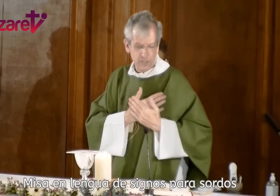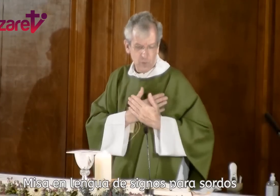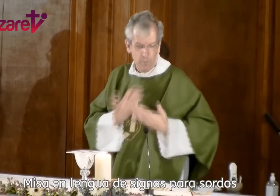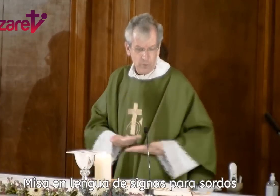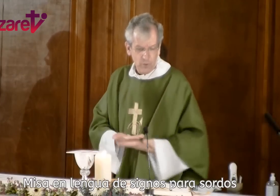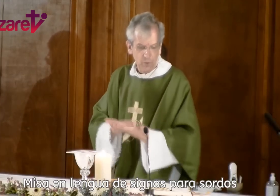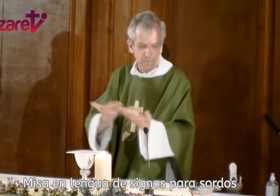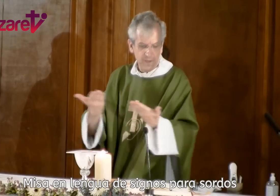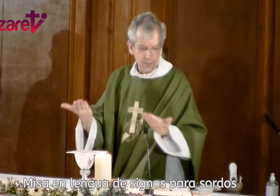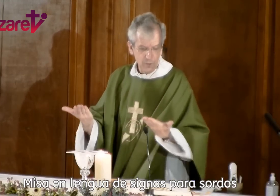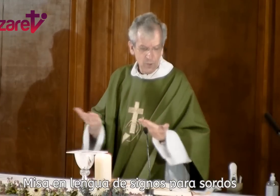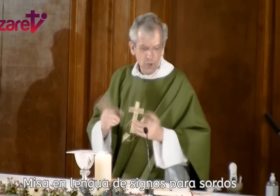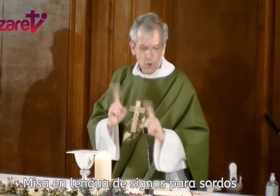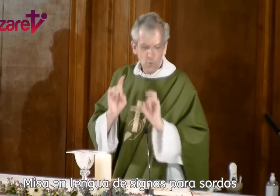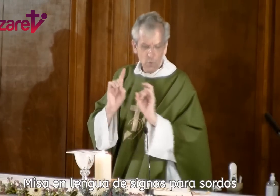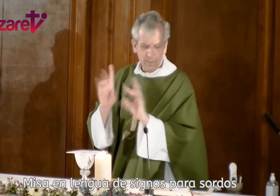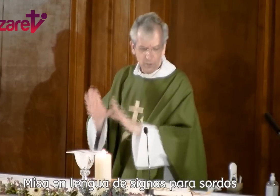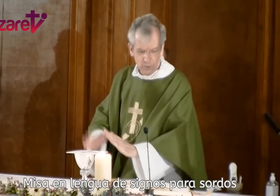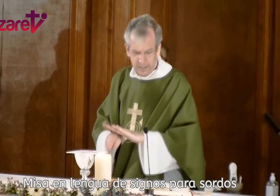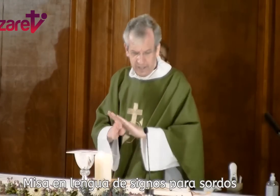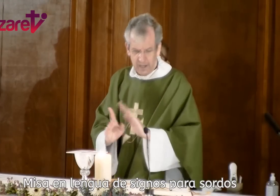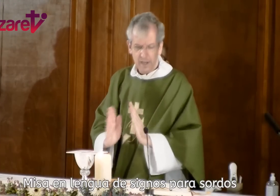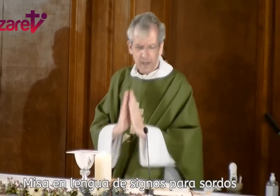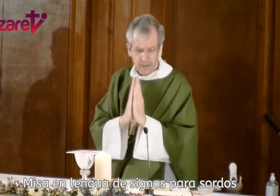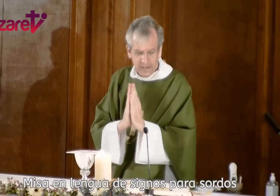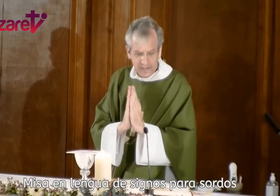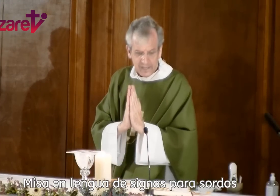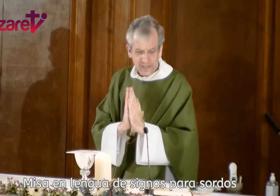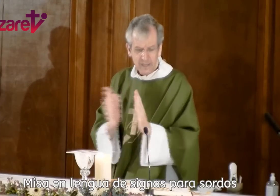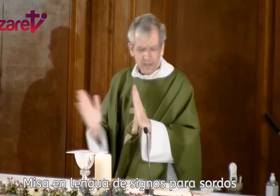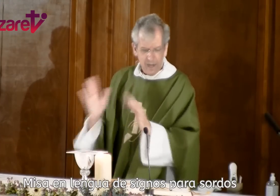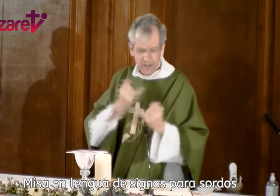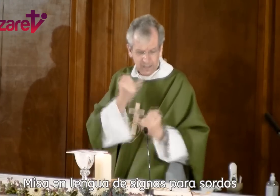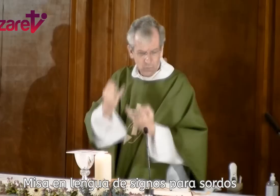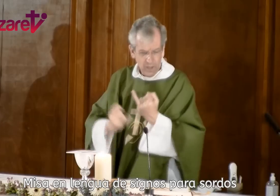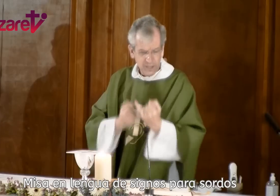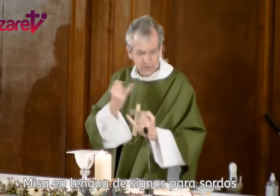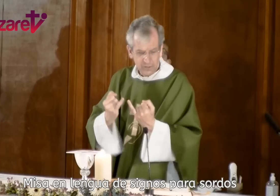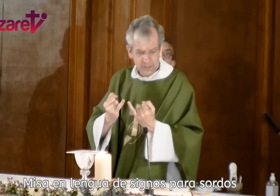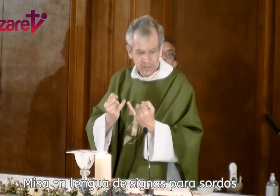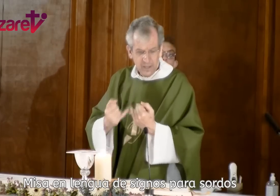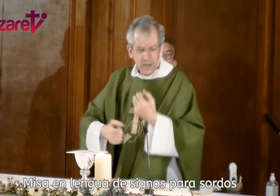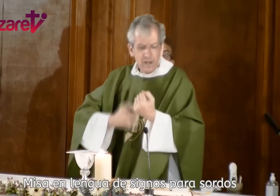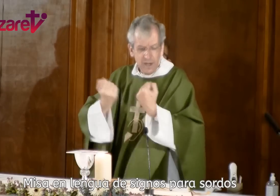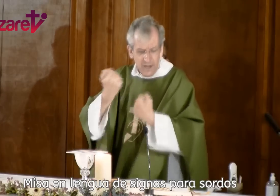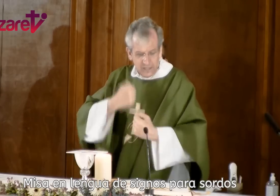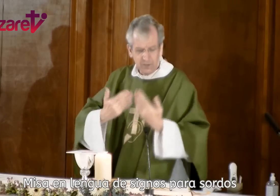su amor confiado, no abandone la plegaria en la tribulación, ni la acción